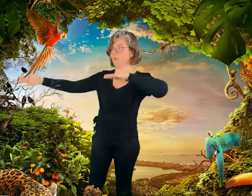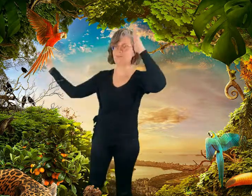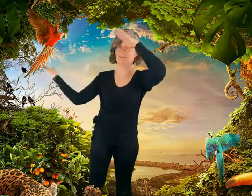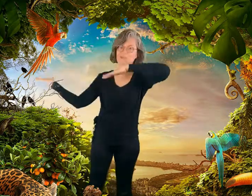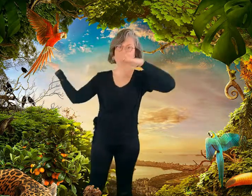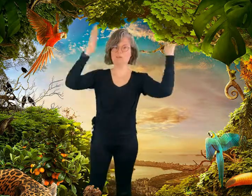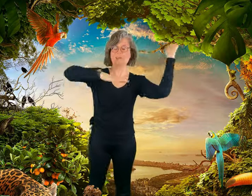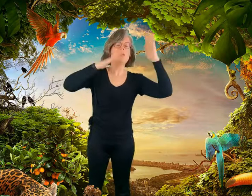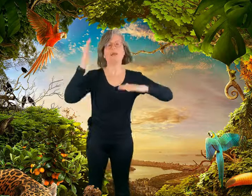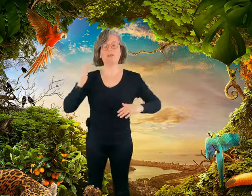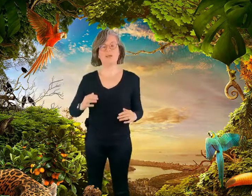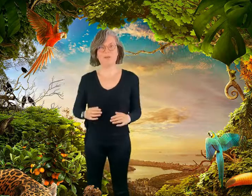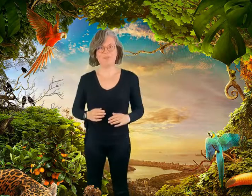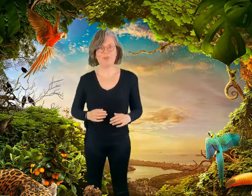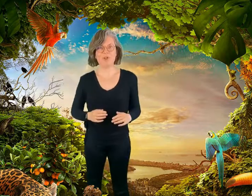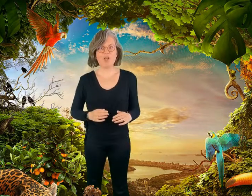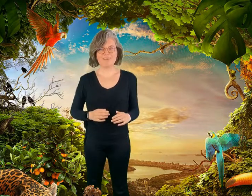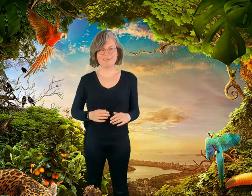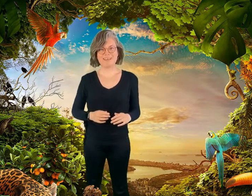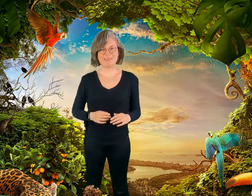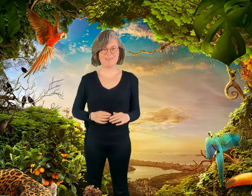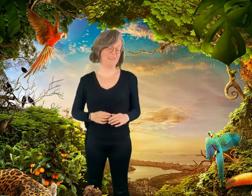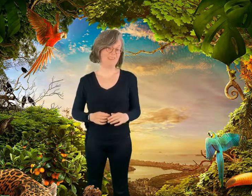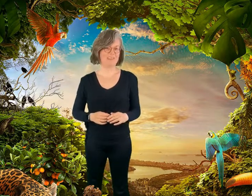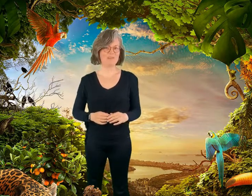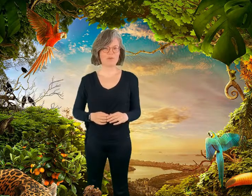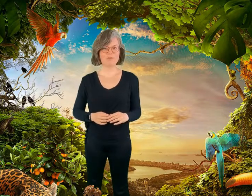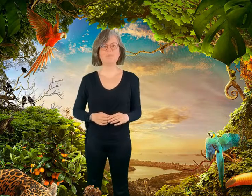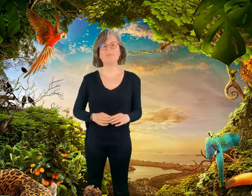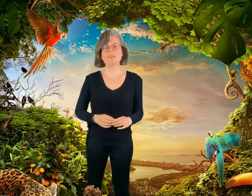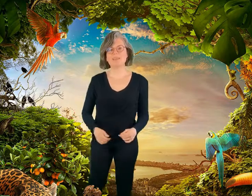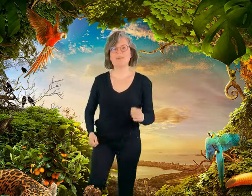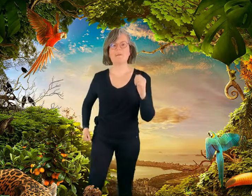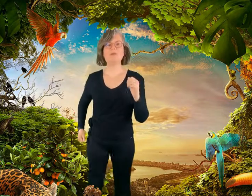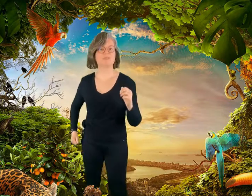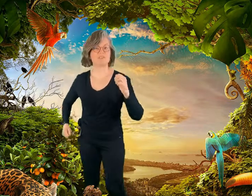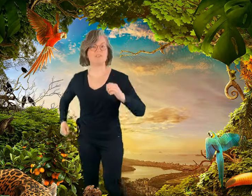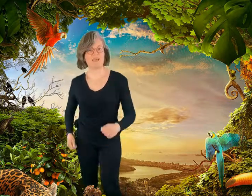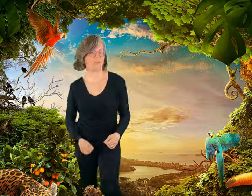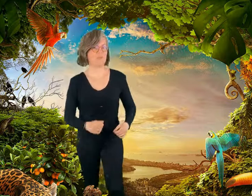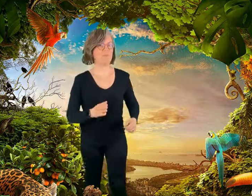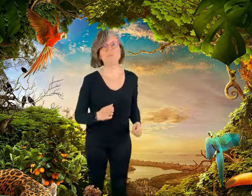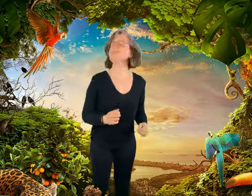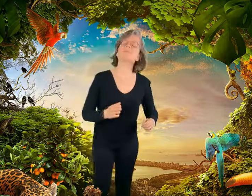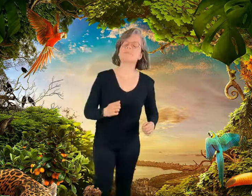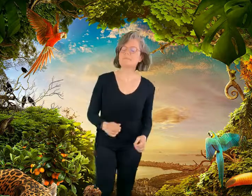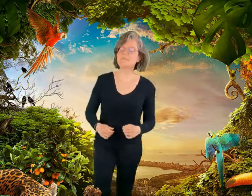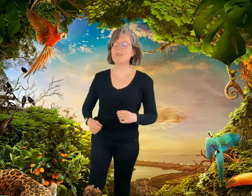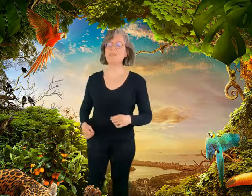En dan weer dit. Dan hadden we het introotje. En daarbij was ik aan het stappen. En bij